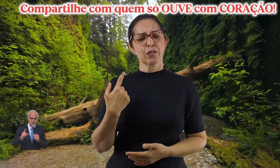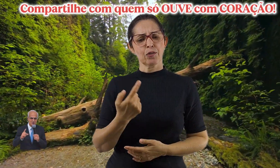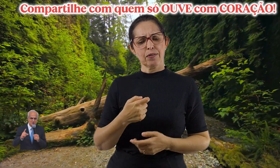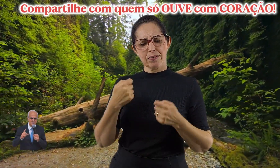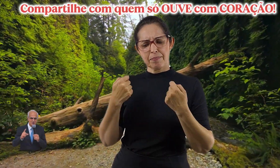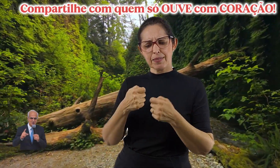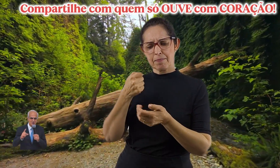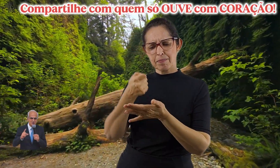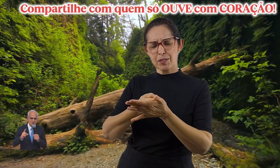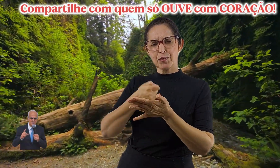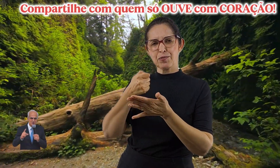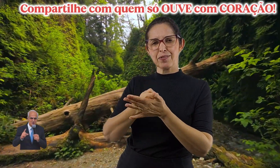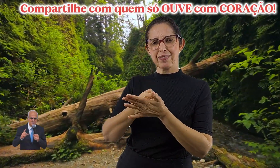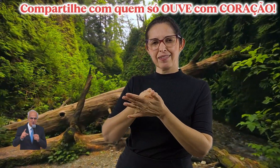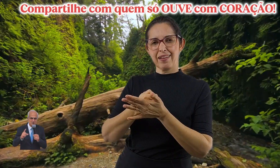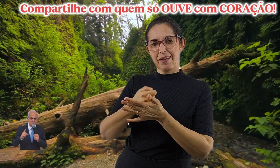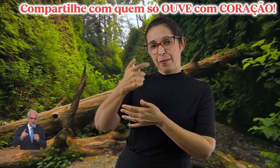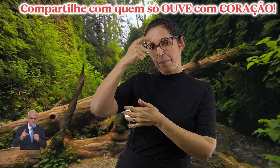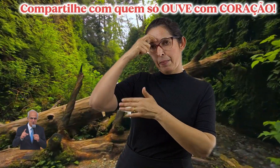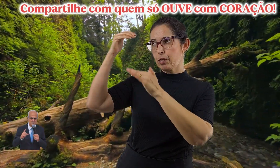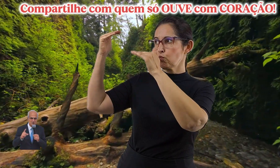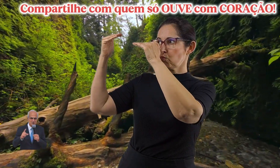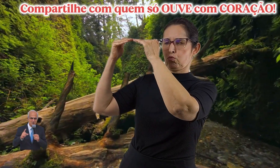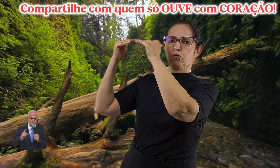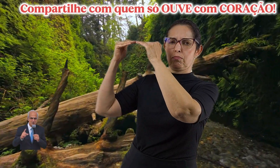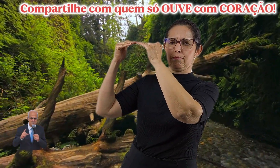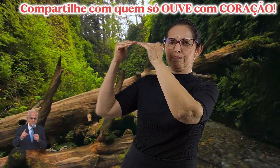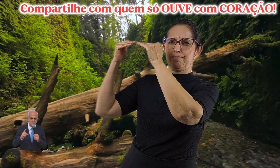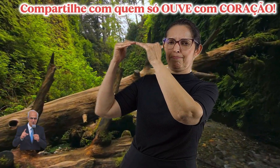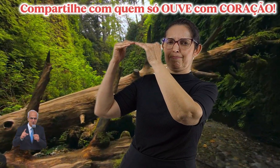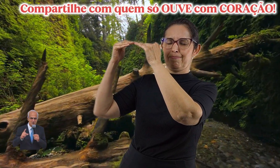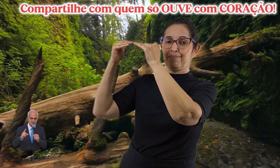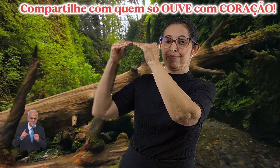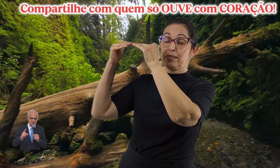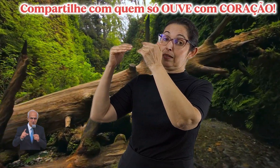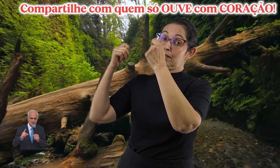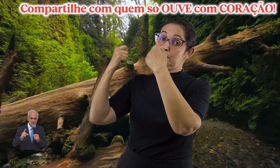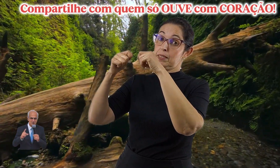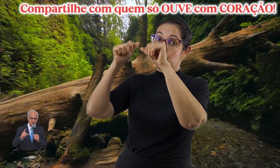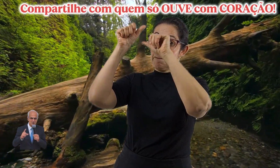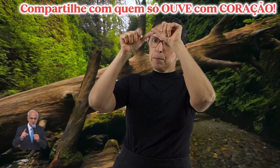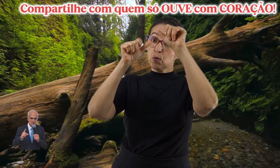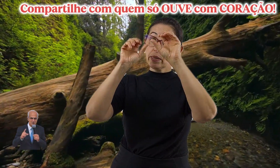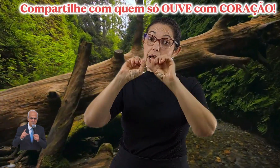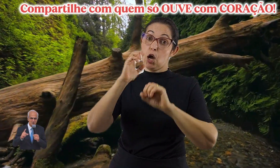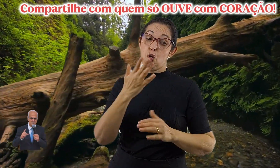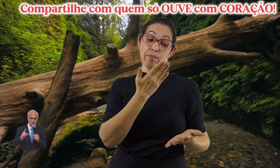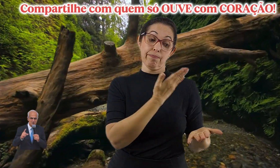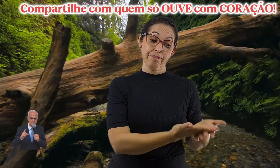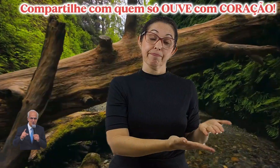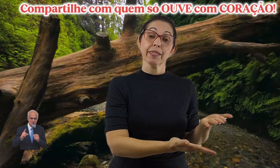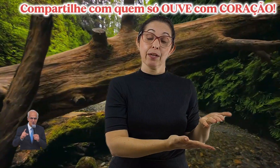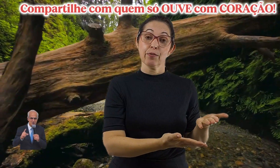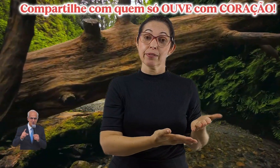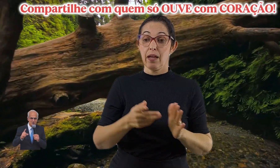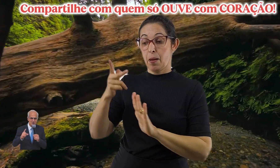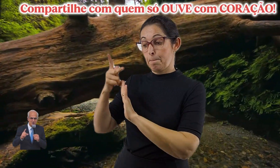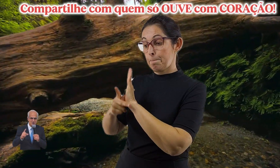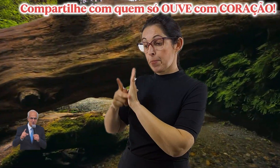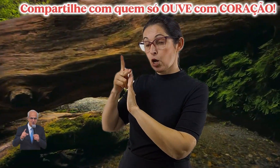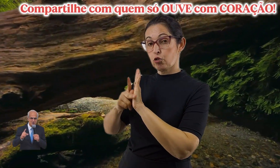mente firme no Senhor. É mudança na mente ou derrota. É o projeto da salvação e